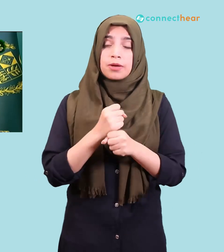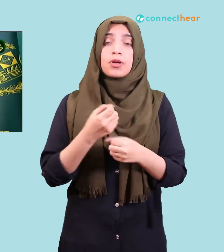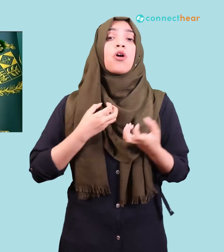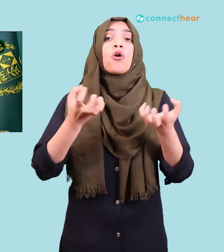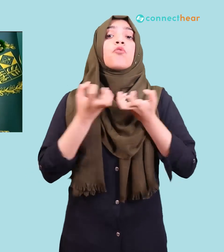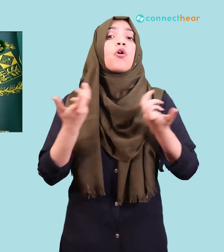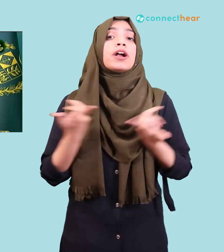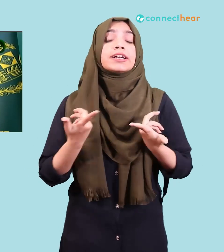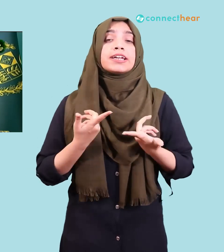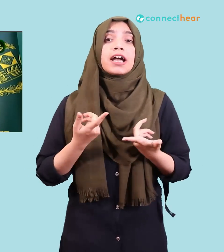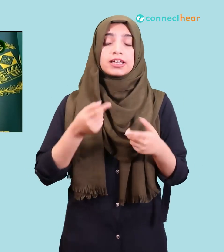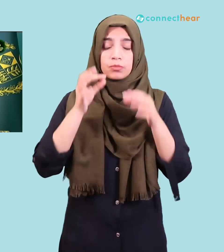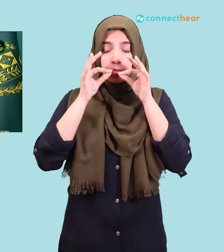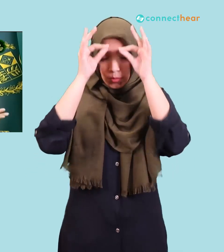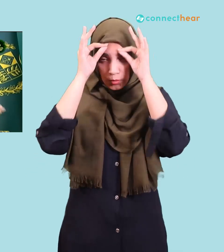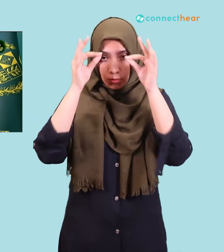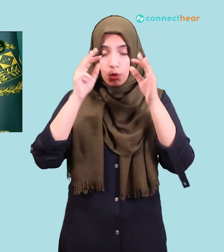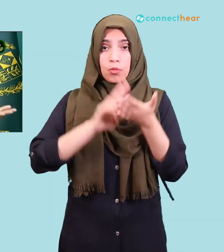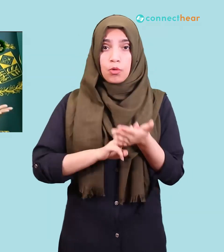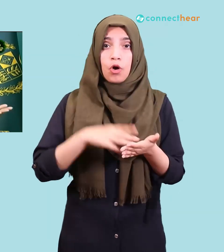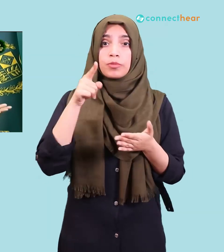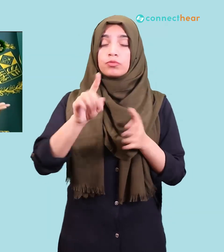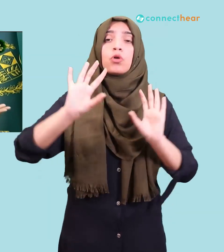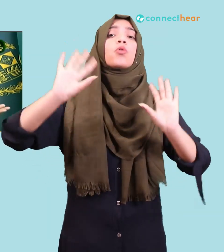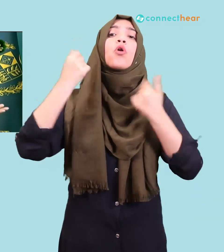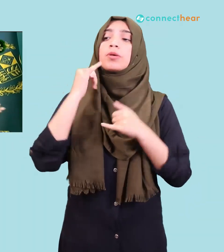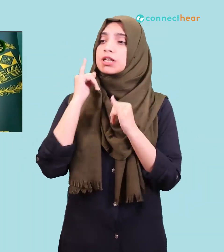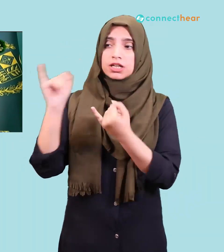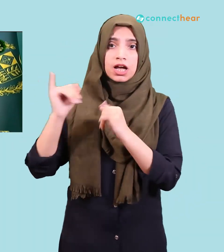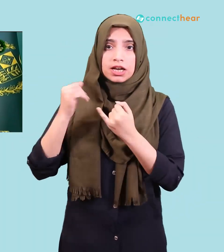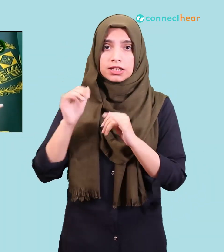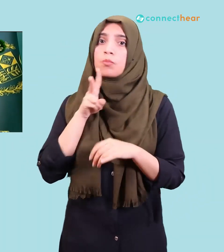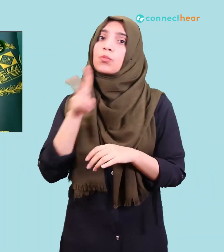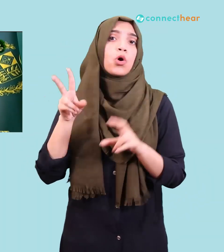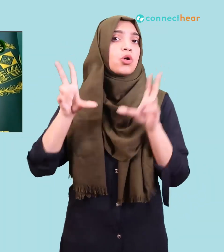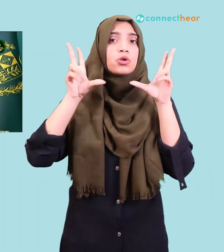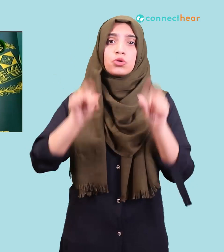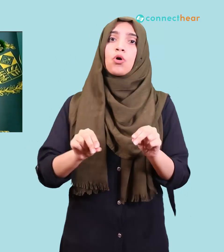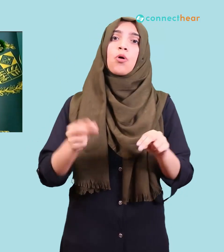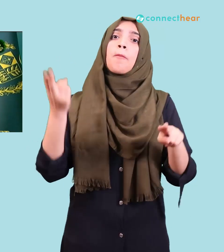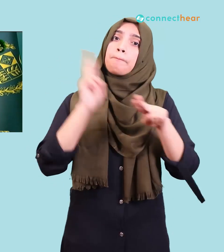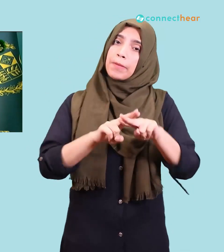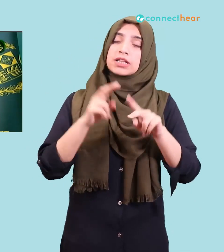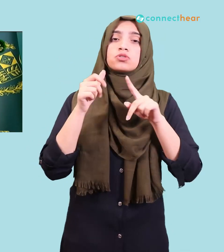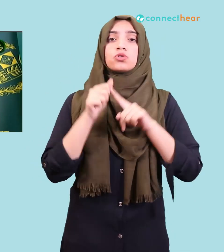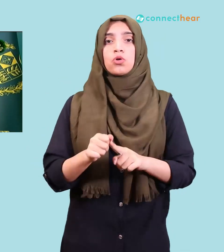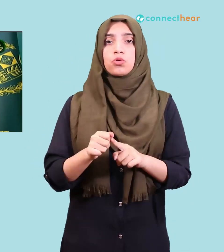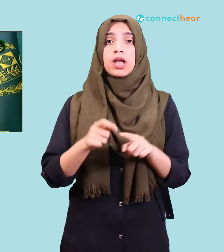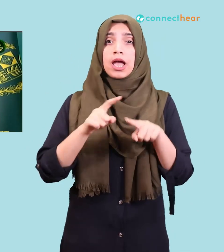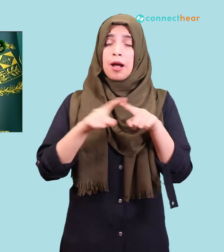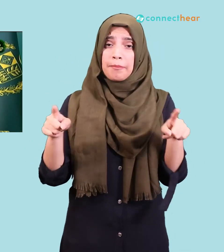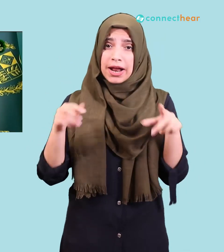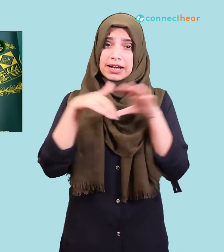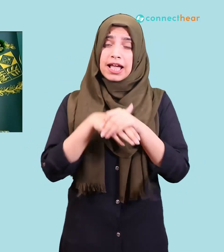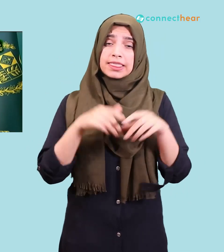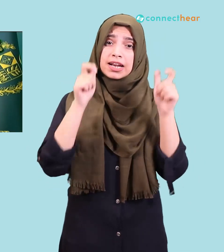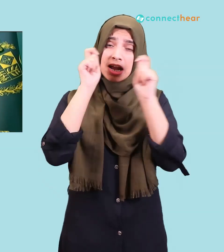TLP का क्या तरीक़ाकार है और मेरी गवर्नमेंट और मेरा जब से हम आए हैं, हम क्या कोशिशें कर रहे हैं कि दुनिया में